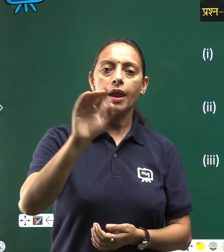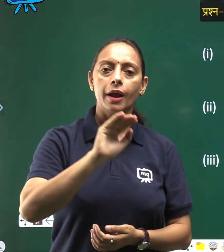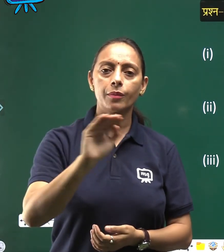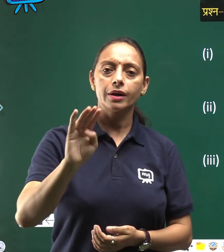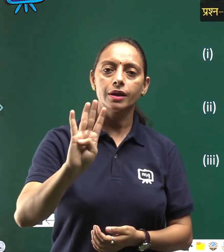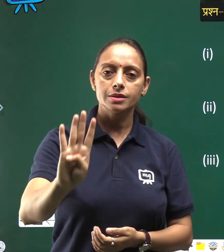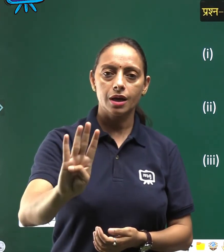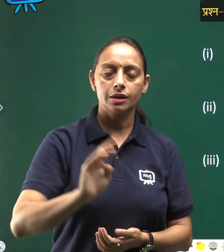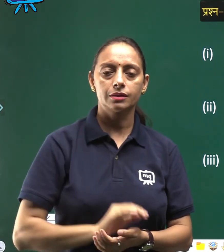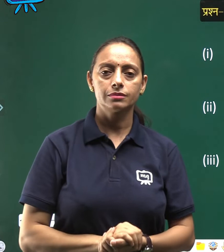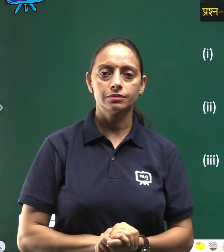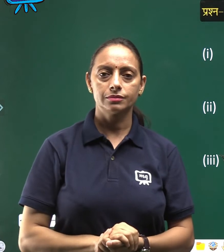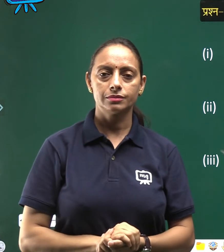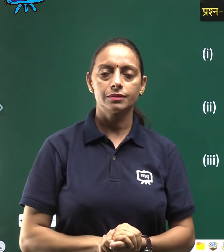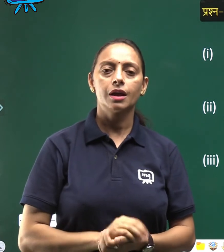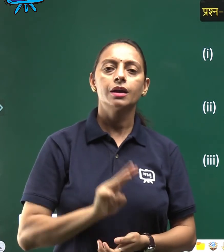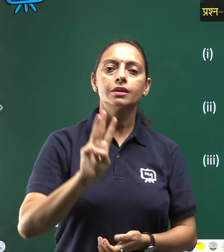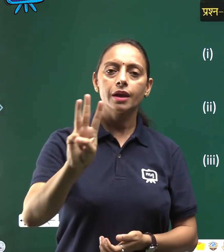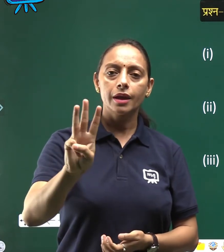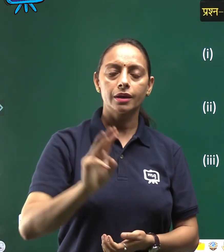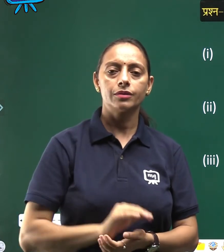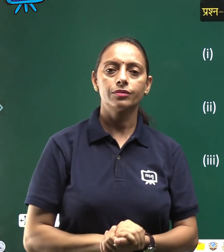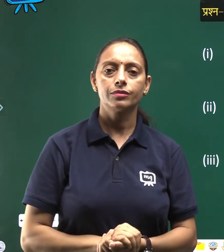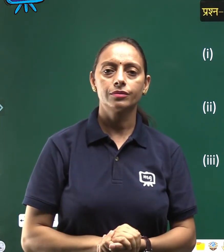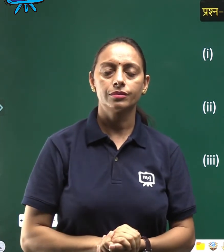1/4, नंबर 3,